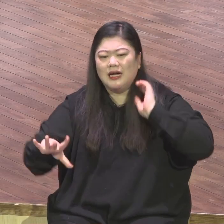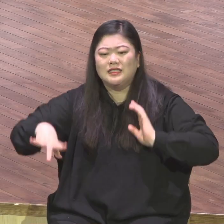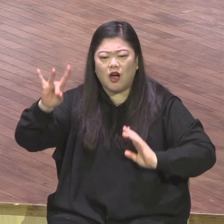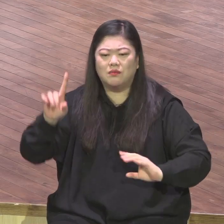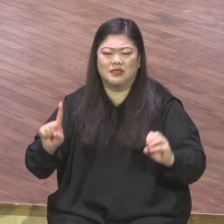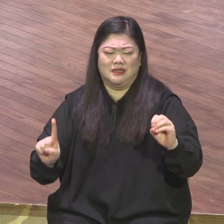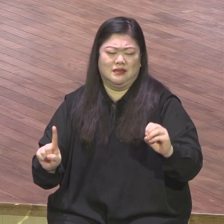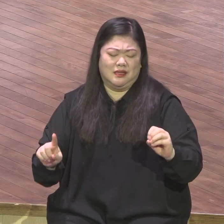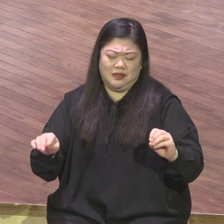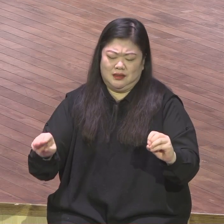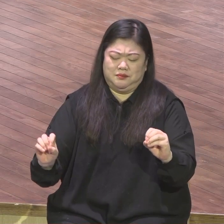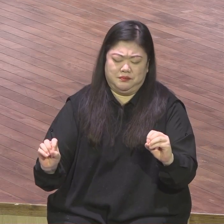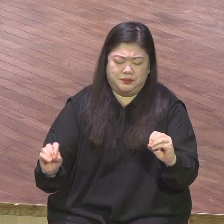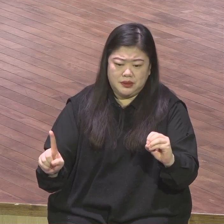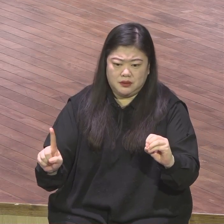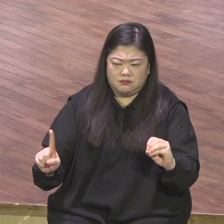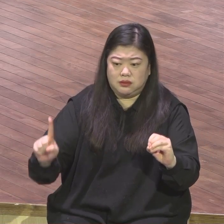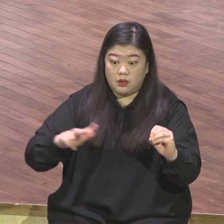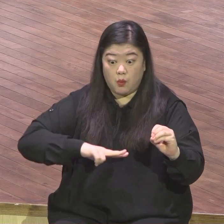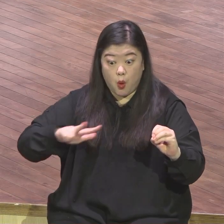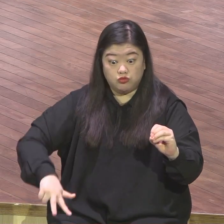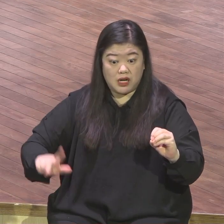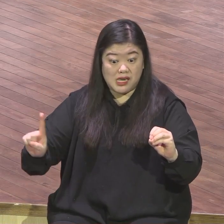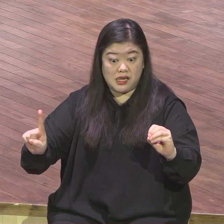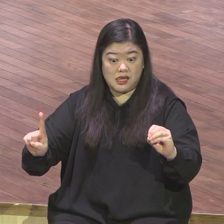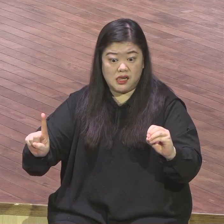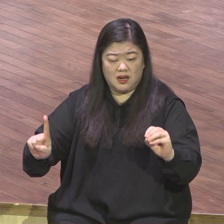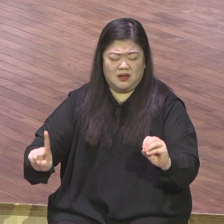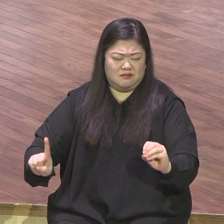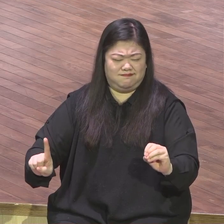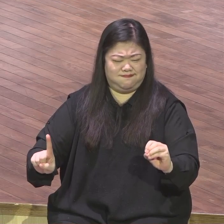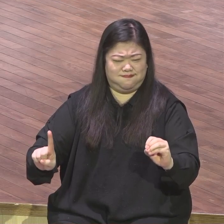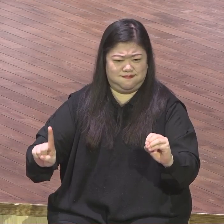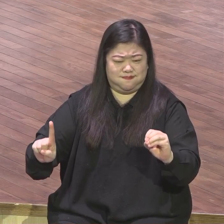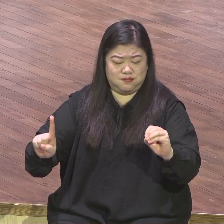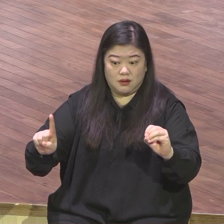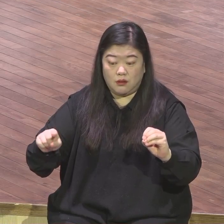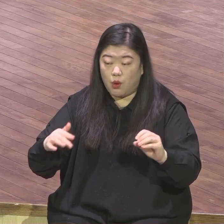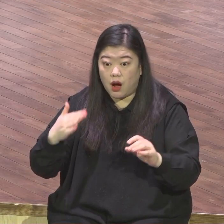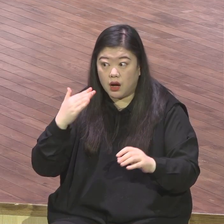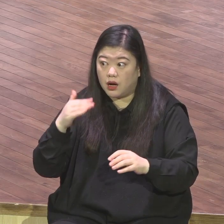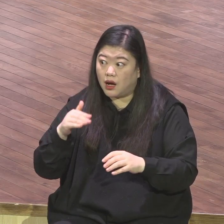우리보다 훨씬 강팀인 이 포르투갈 경기 시작하자마자